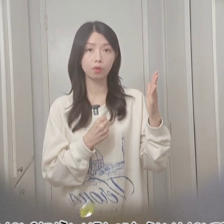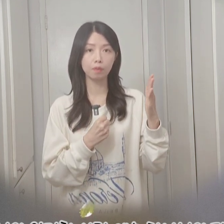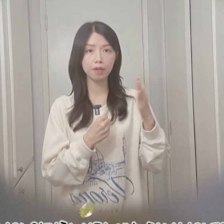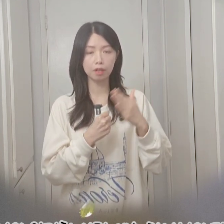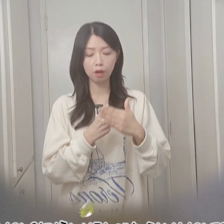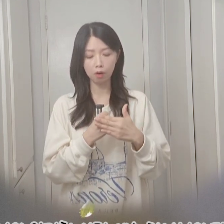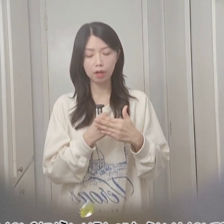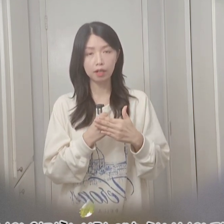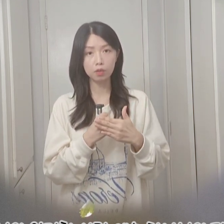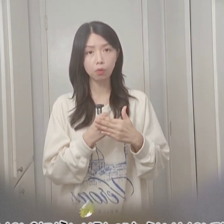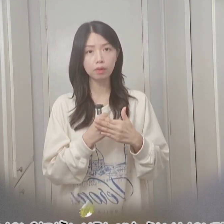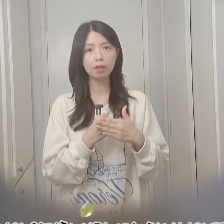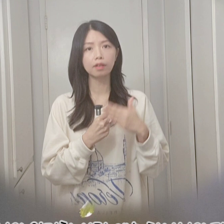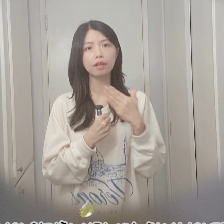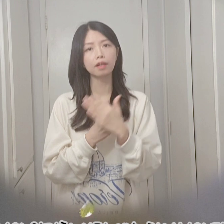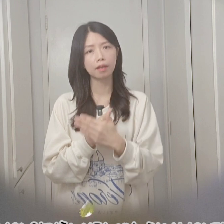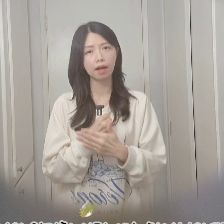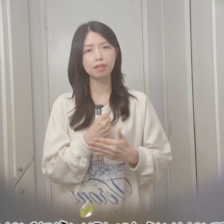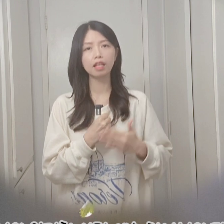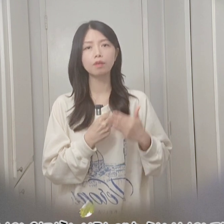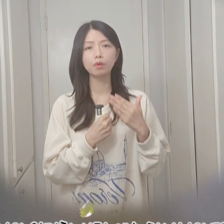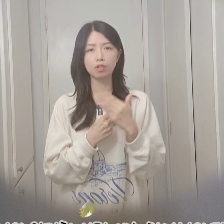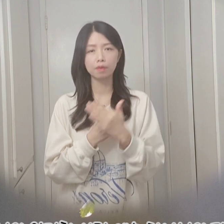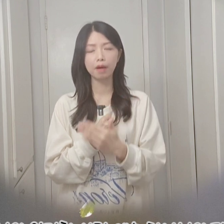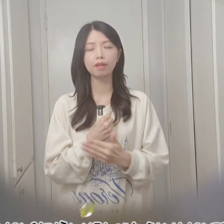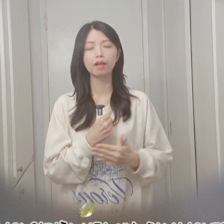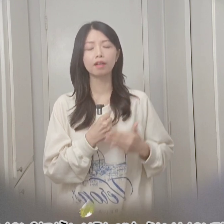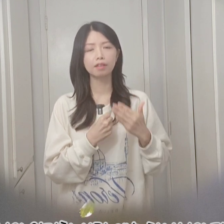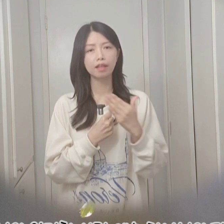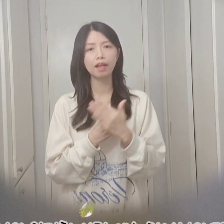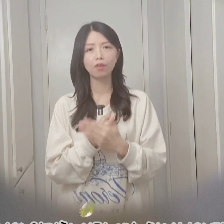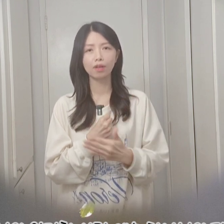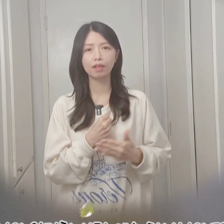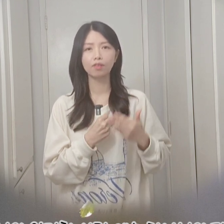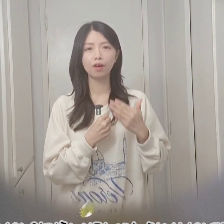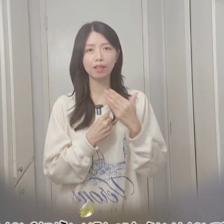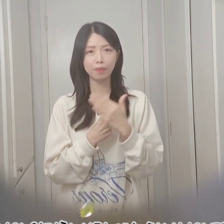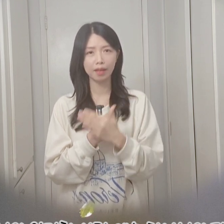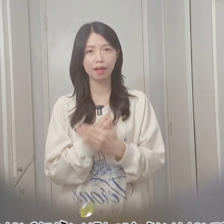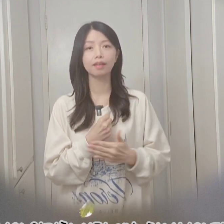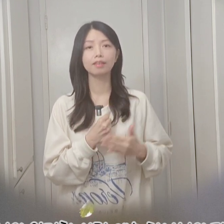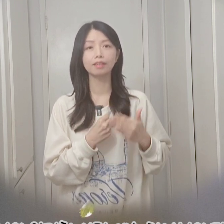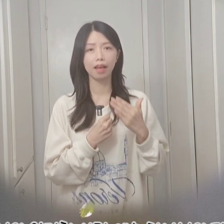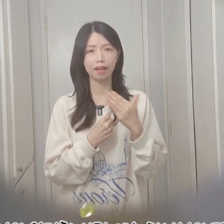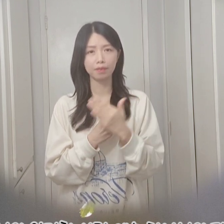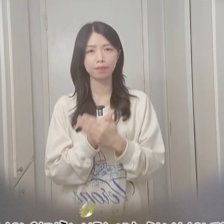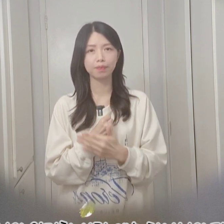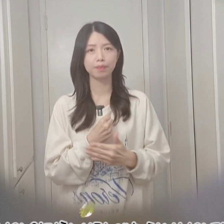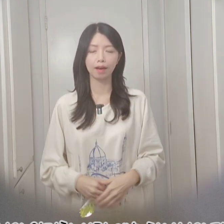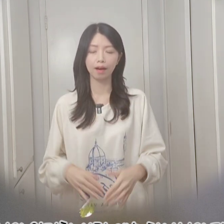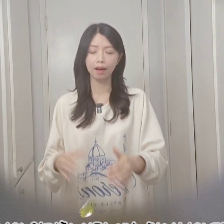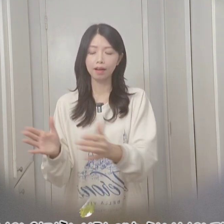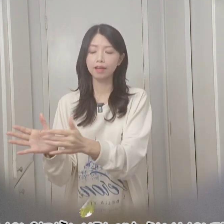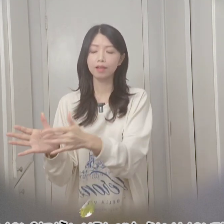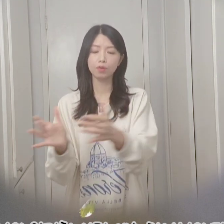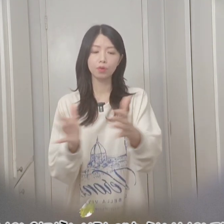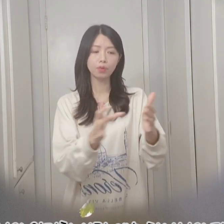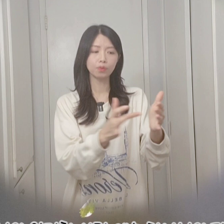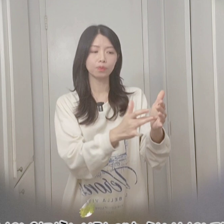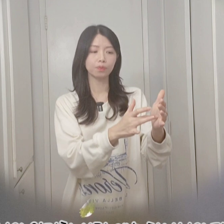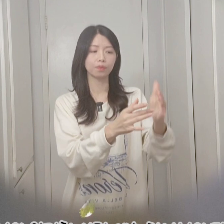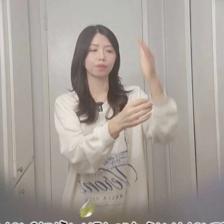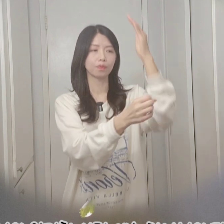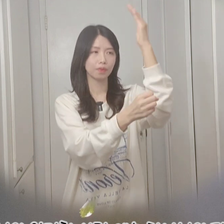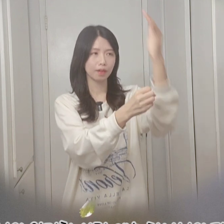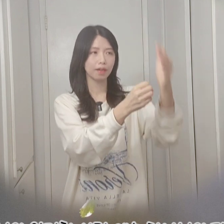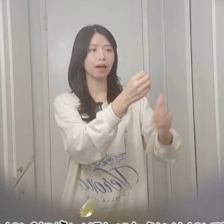다른 손을 피셔서 이 손등을 쓰다듬어 주시면 은혜라고 한 제수어가 됩니다. 은혜. 예수